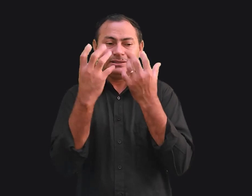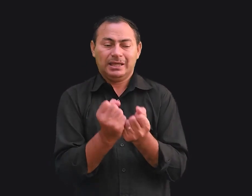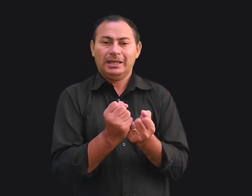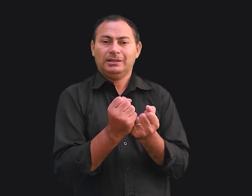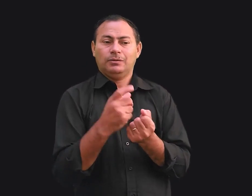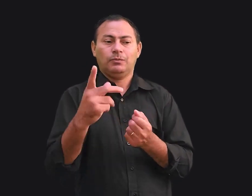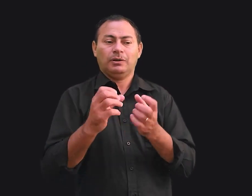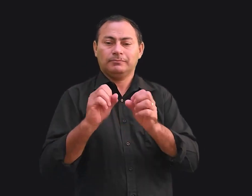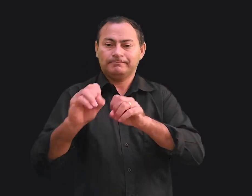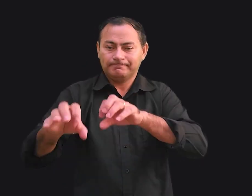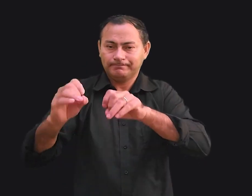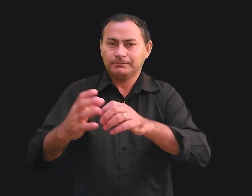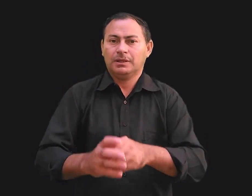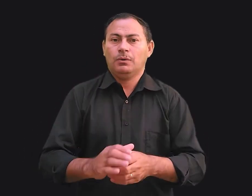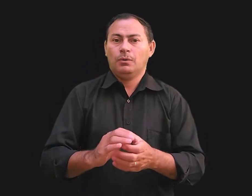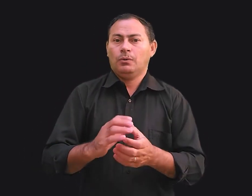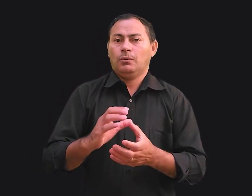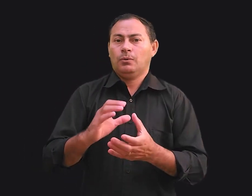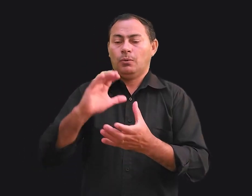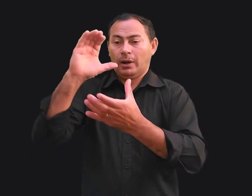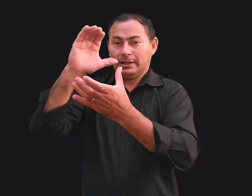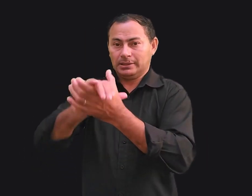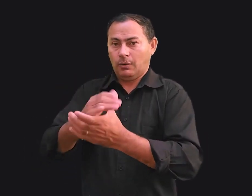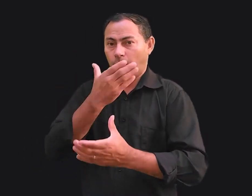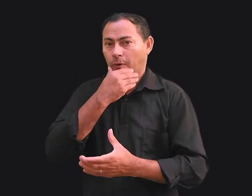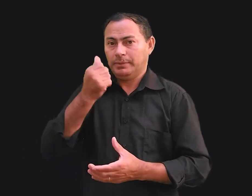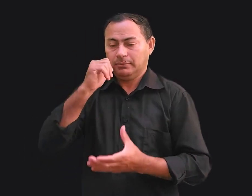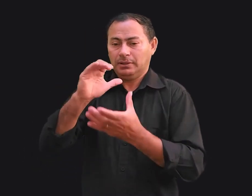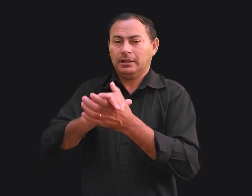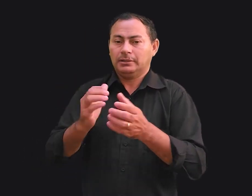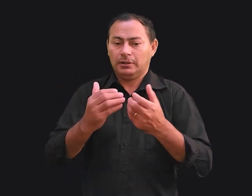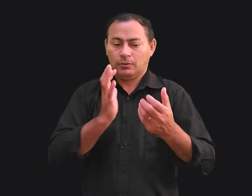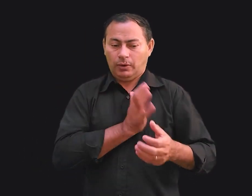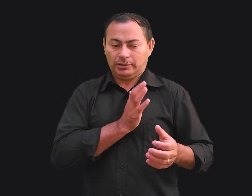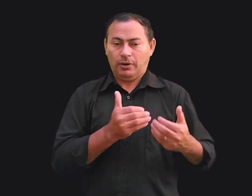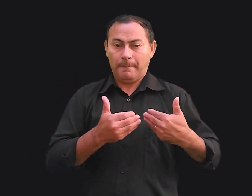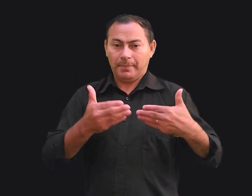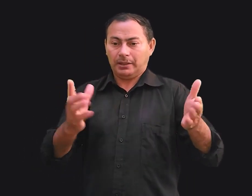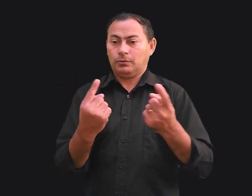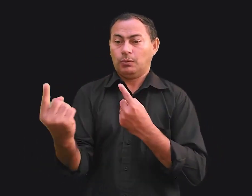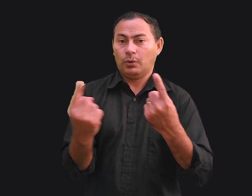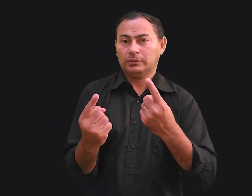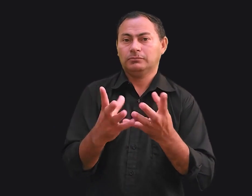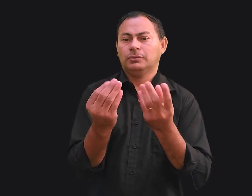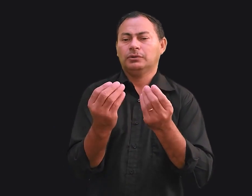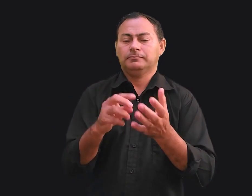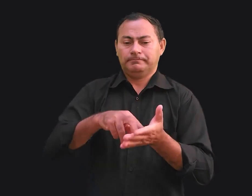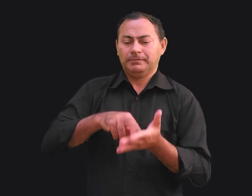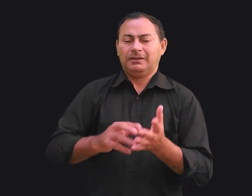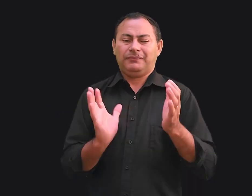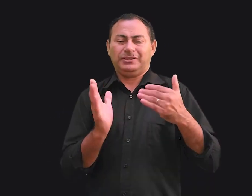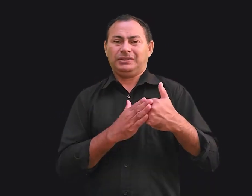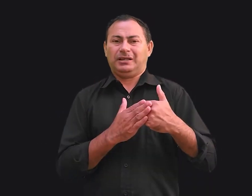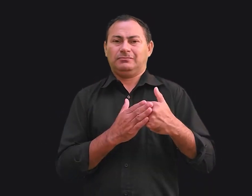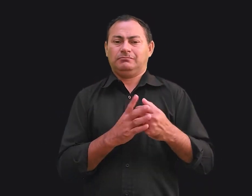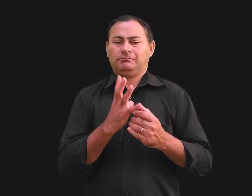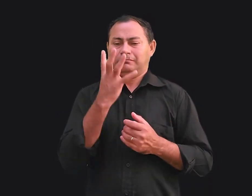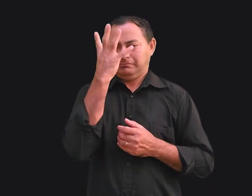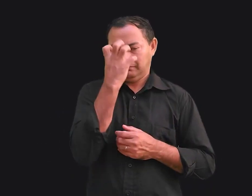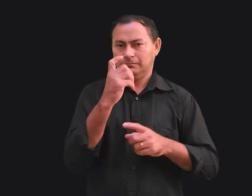amor. O casal deve ter o coração totalmente aberto um para o outro. Muitos se mantêm fechados, retraídos,